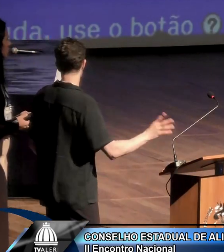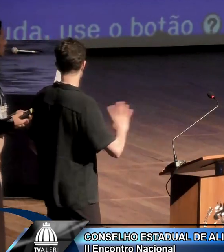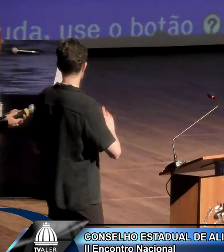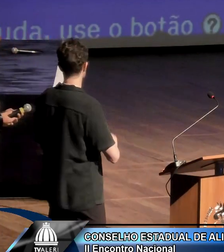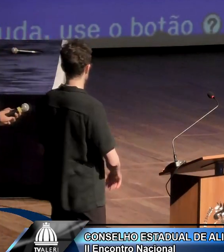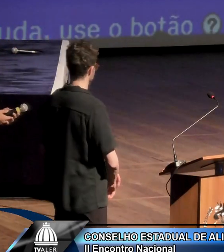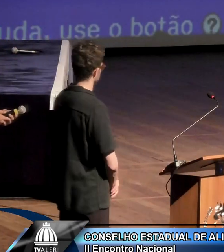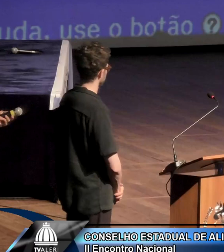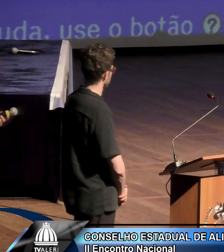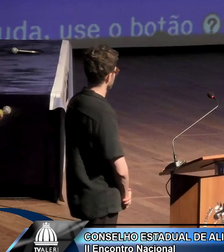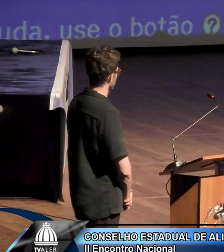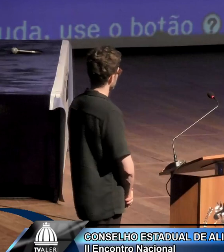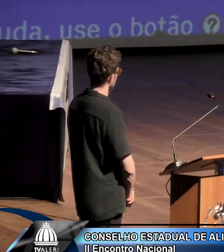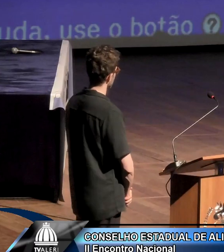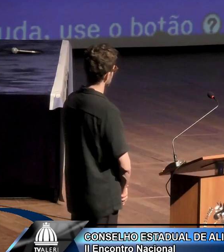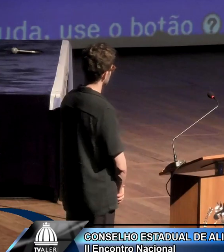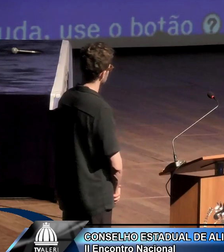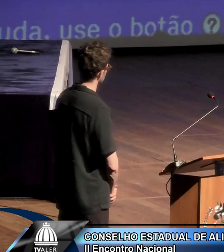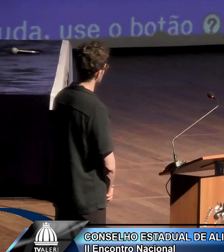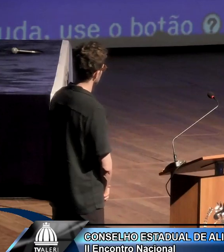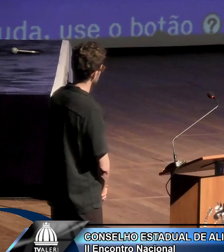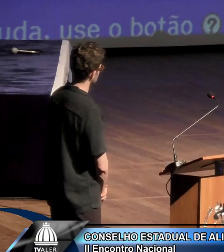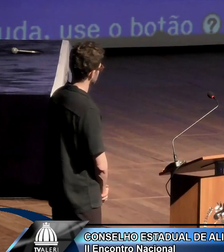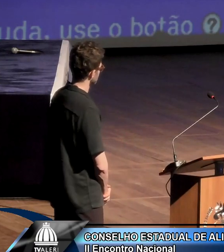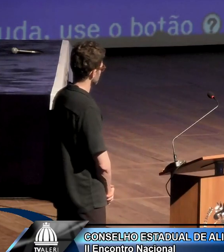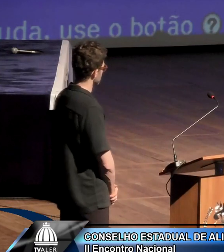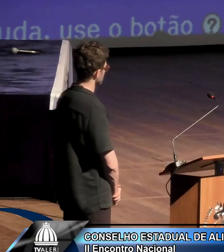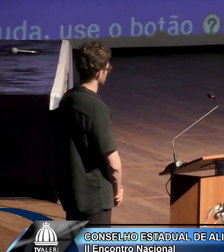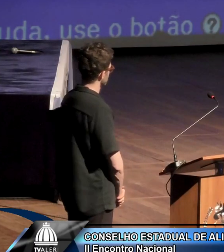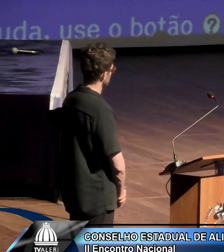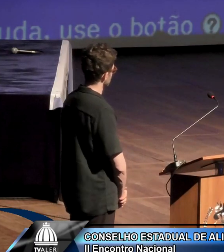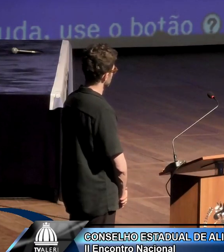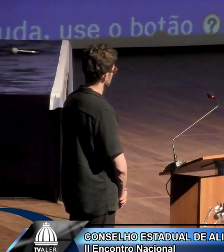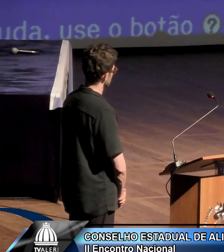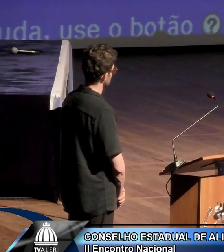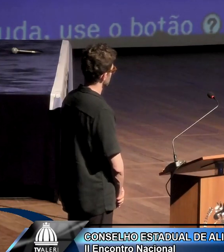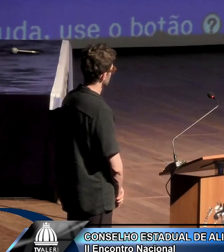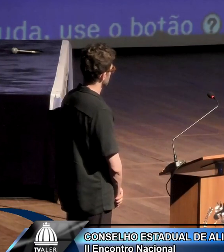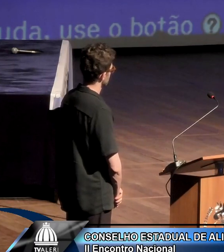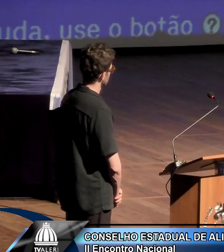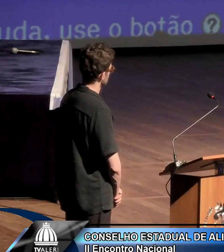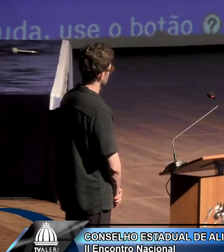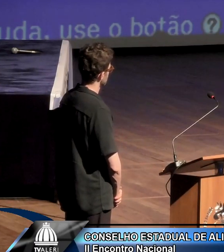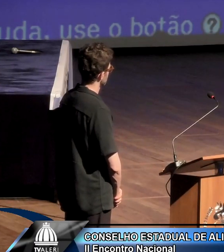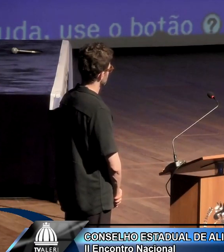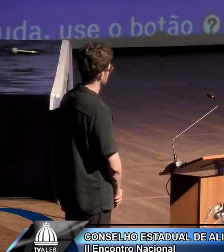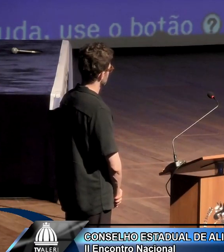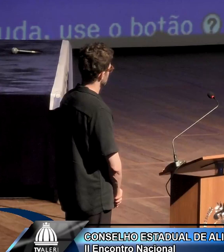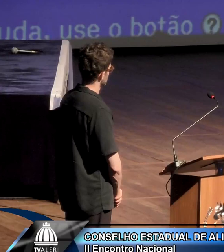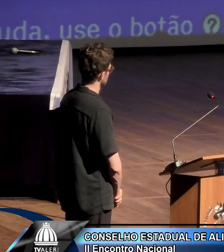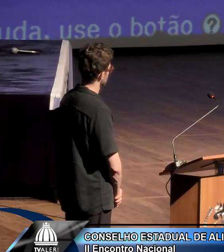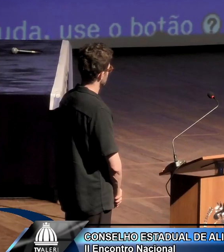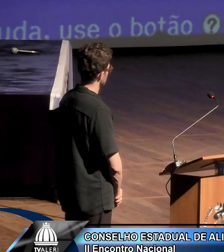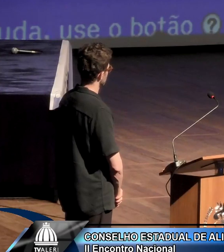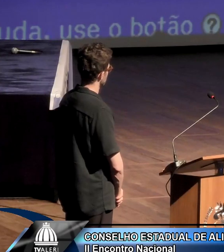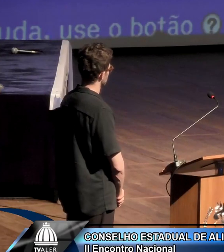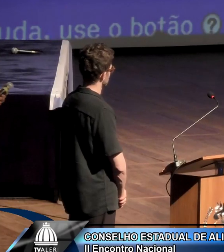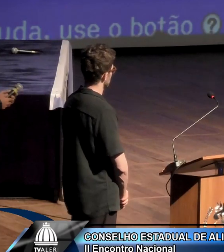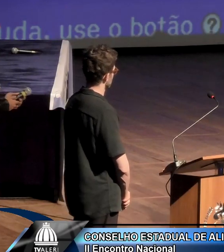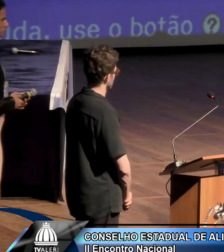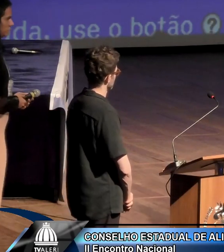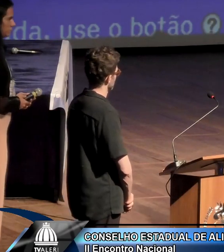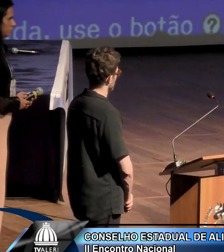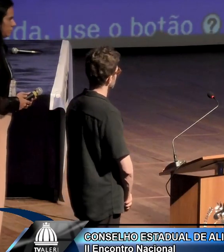crianças tema os índices de sobrepeso obrigatoriedade e magreza você indicaria que o Caio tenha essa informação